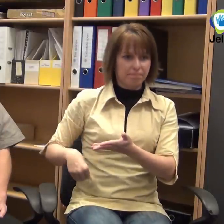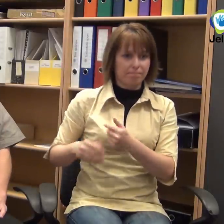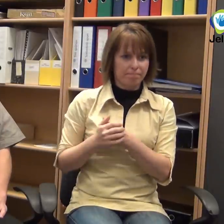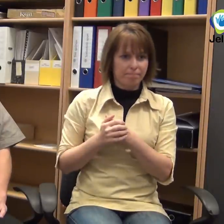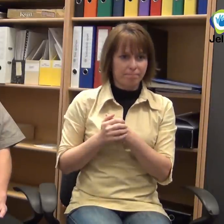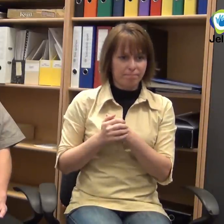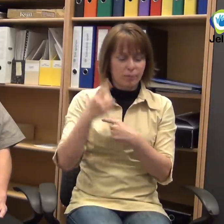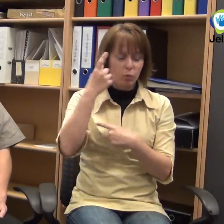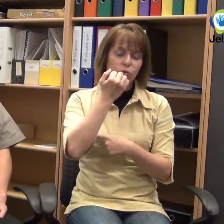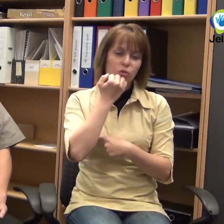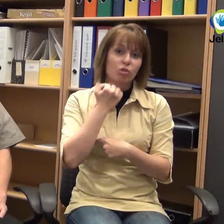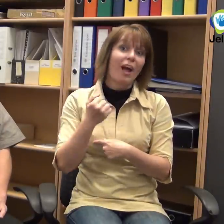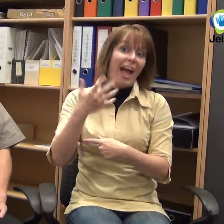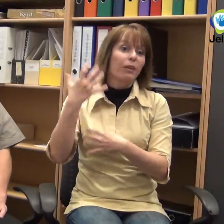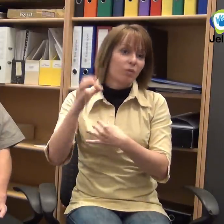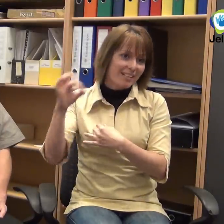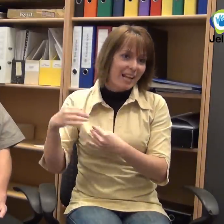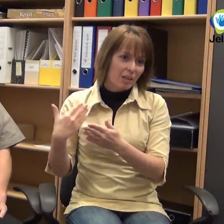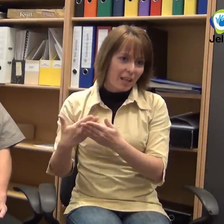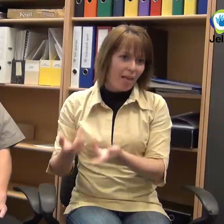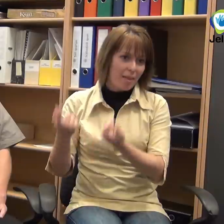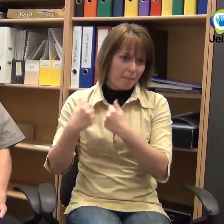50%-ot ki tudjuk fizetni.